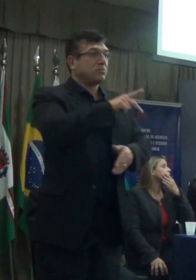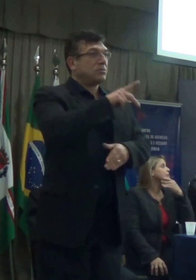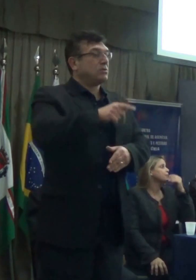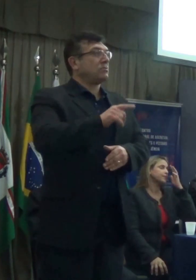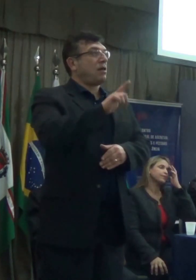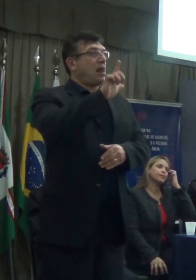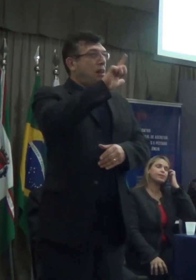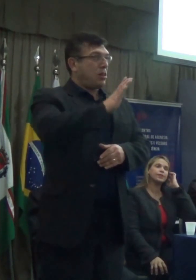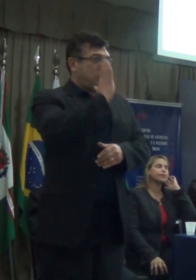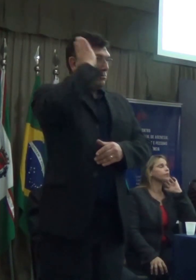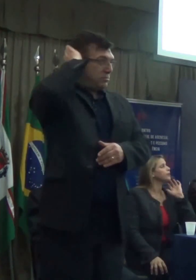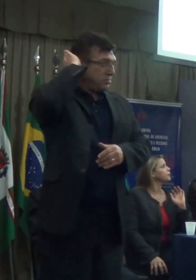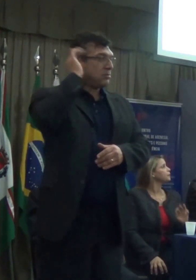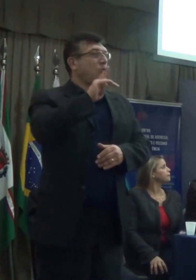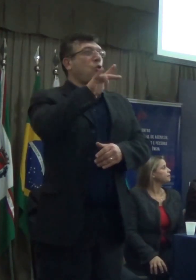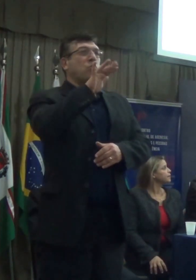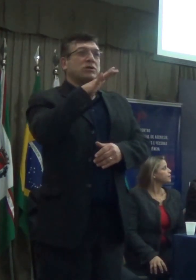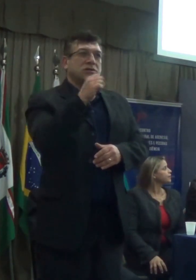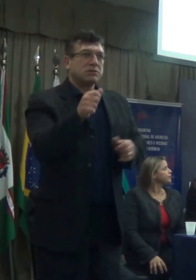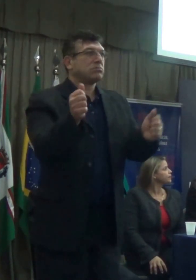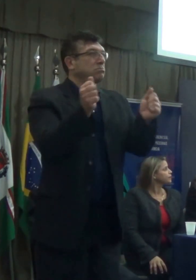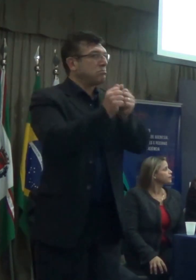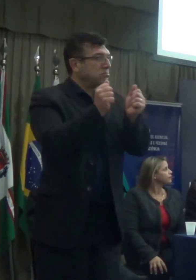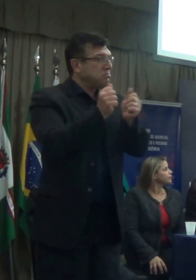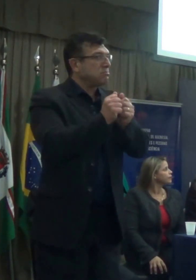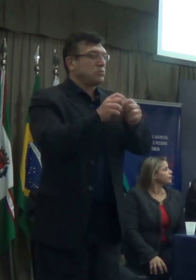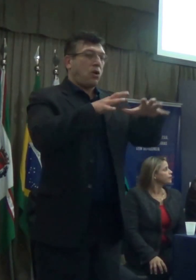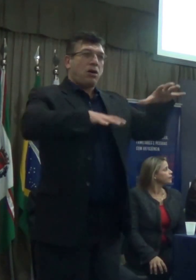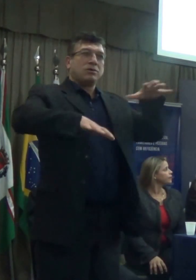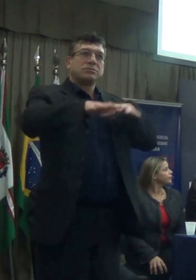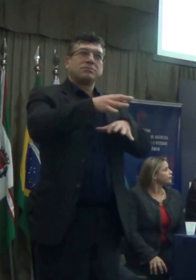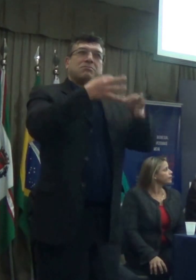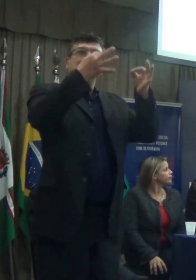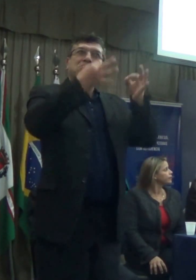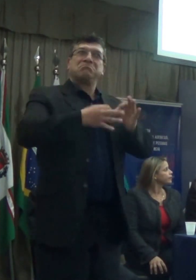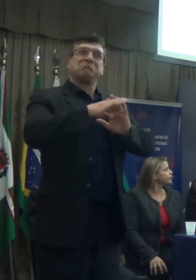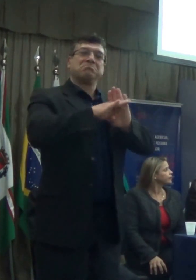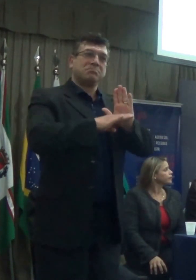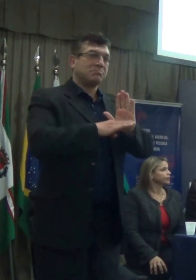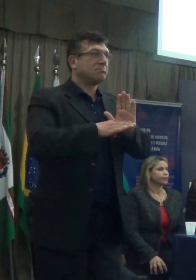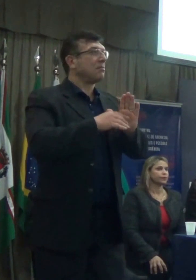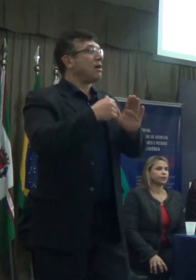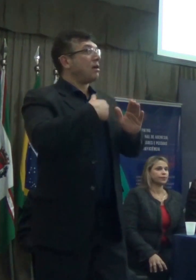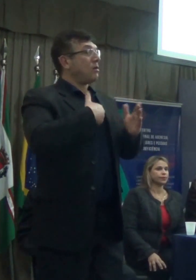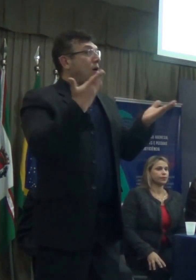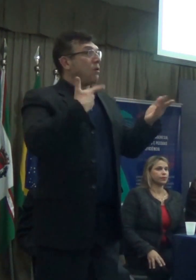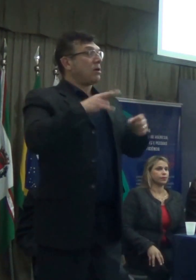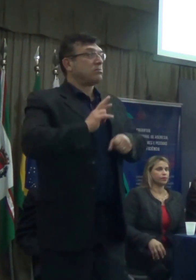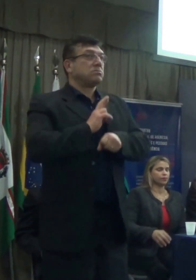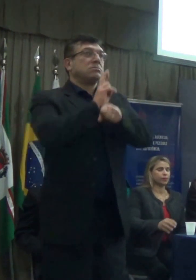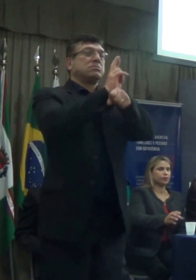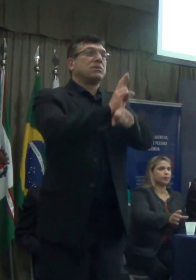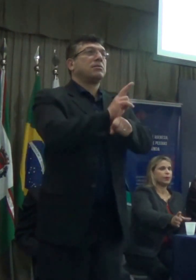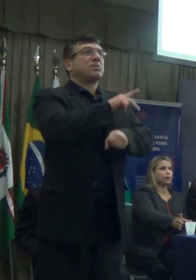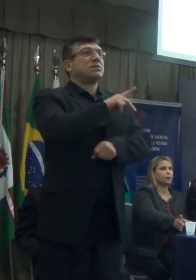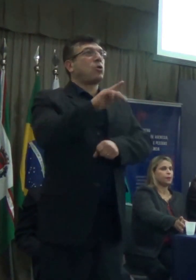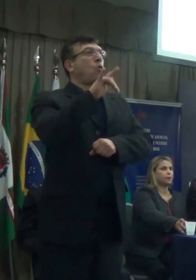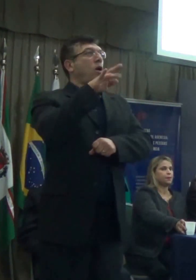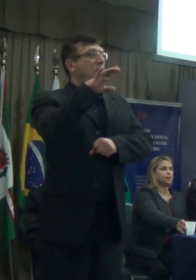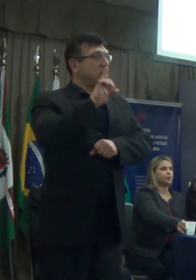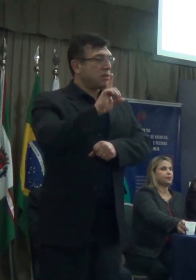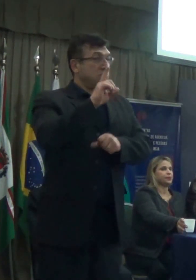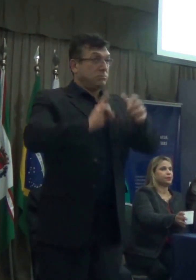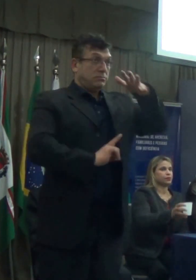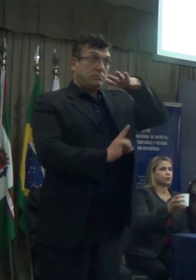Delmar professora participaram da organização né Eu tô aqui representando o presidente do Proerd